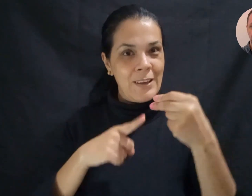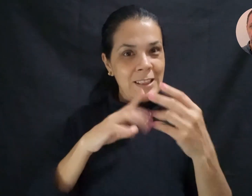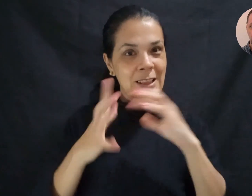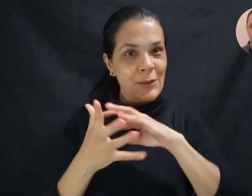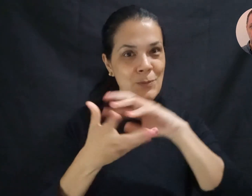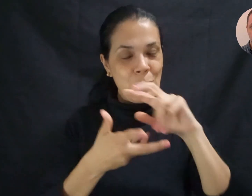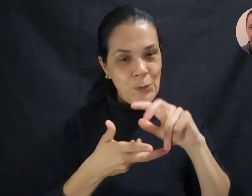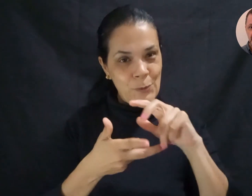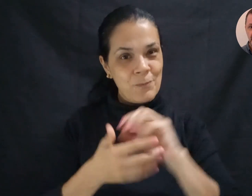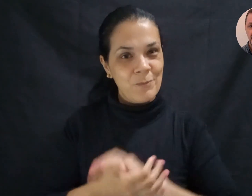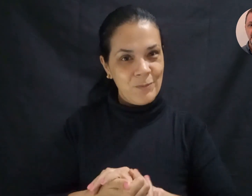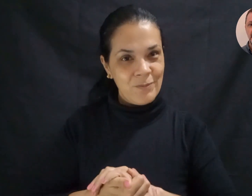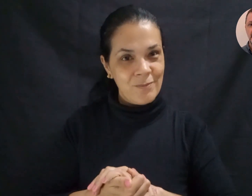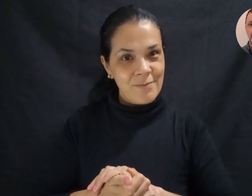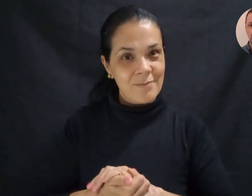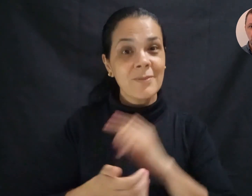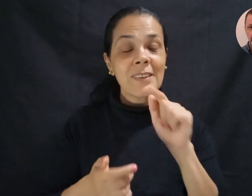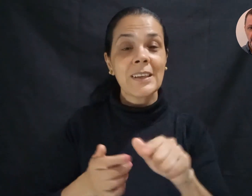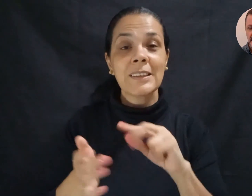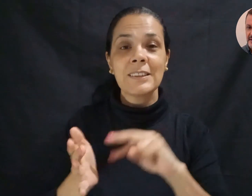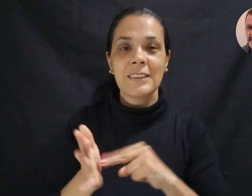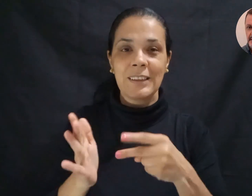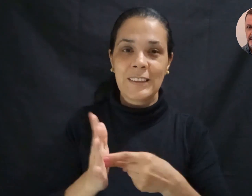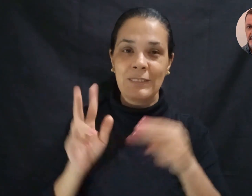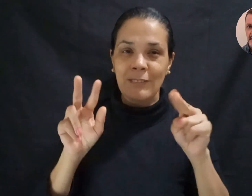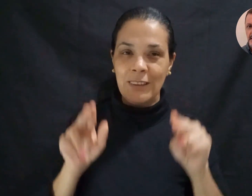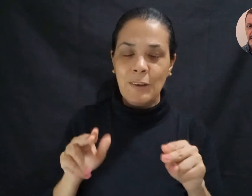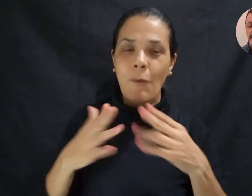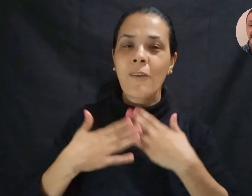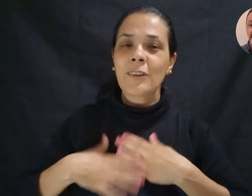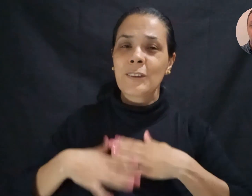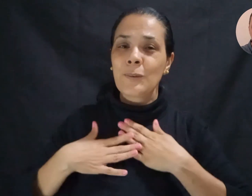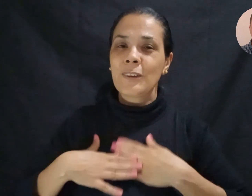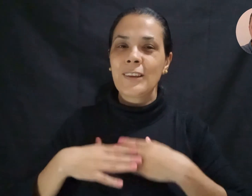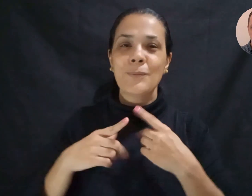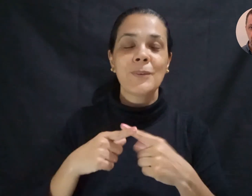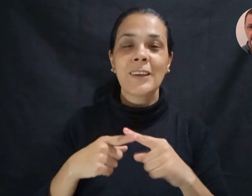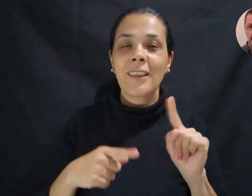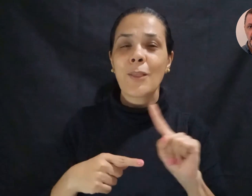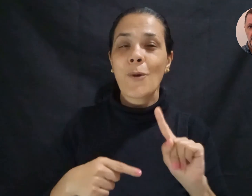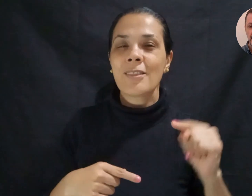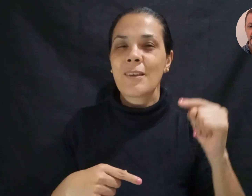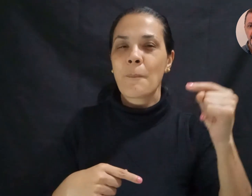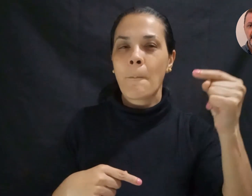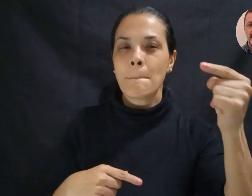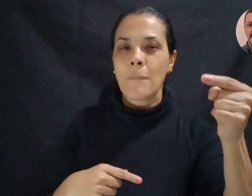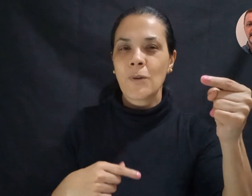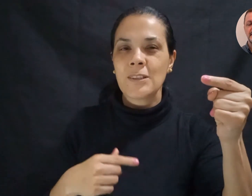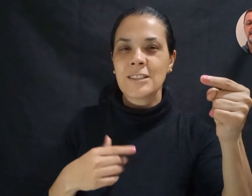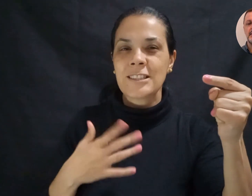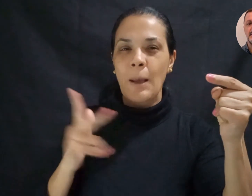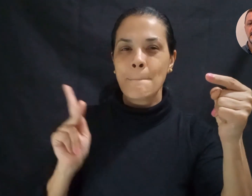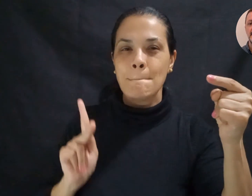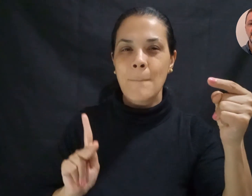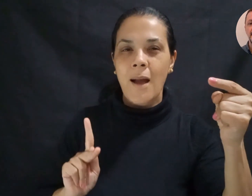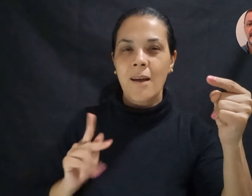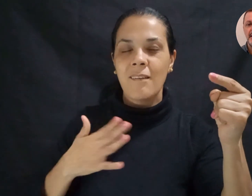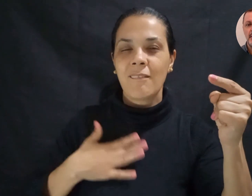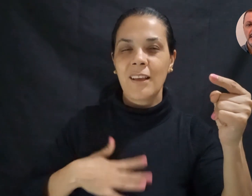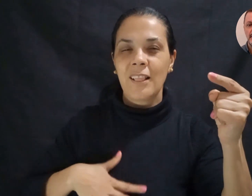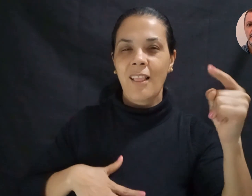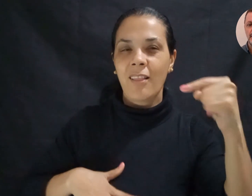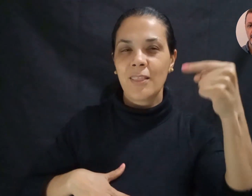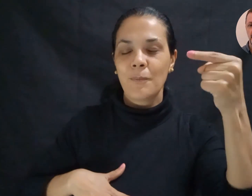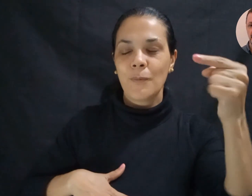Tudo. Jesus está dizendo aqui, com todas as letras, que não é depois. A nossa paz, a nossa tranquilidade não